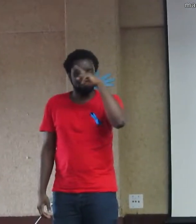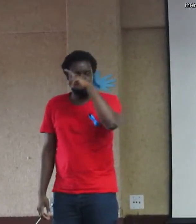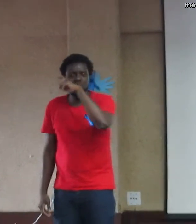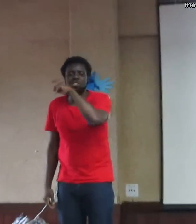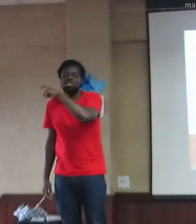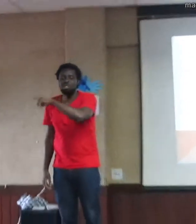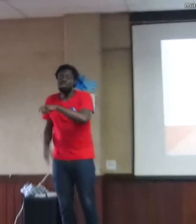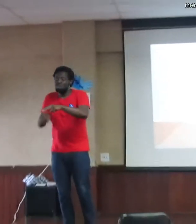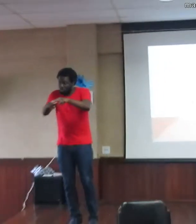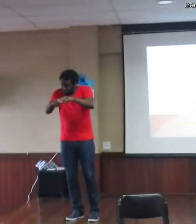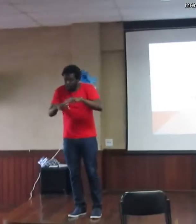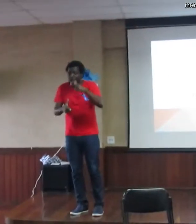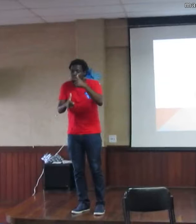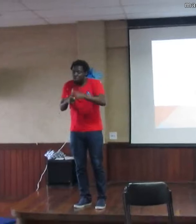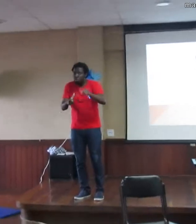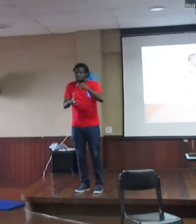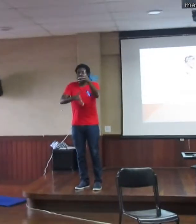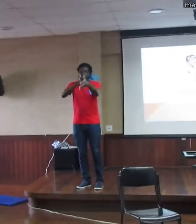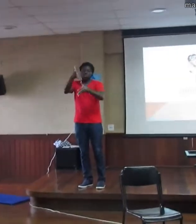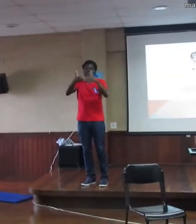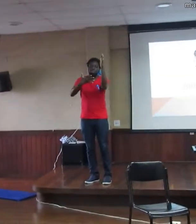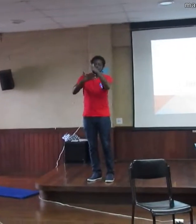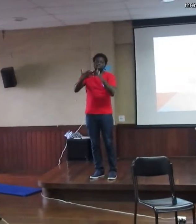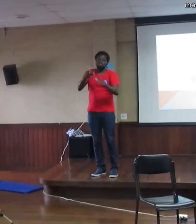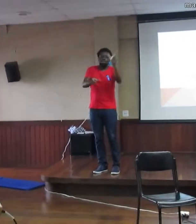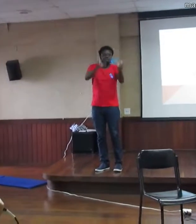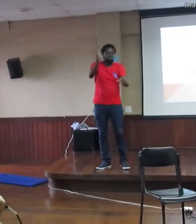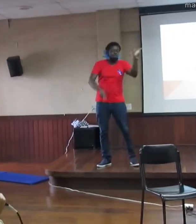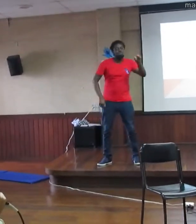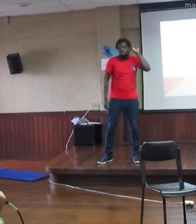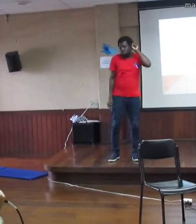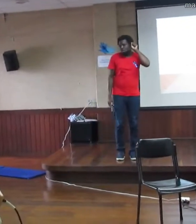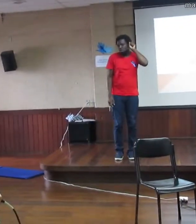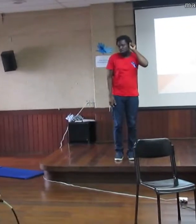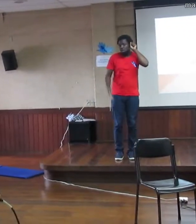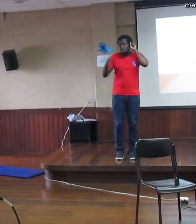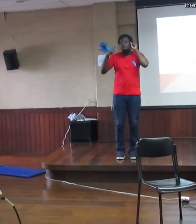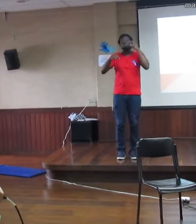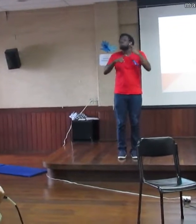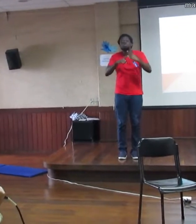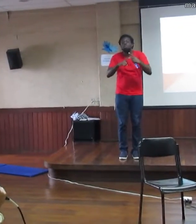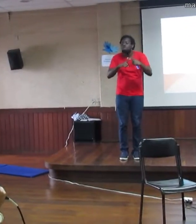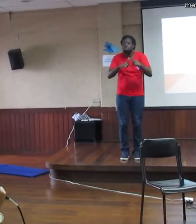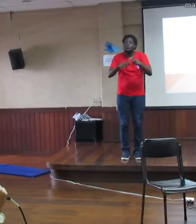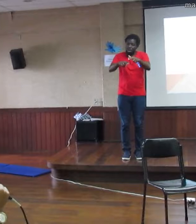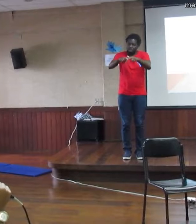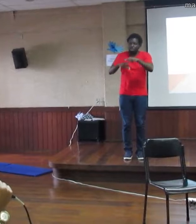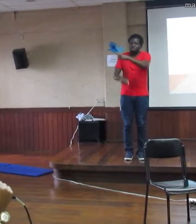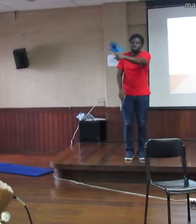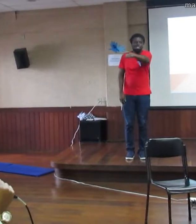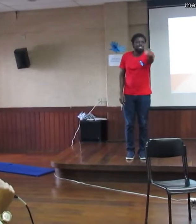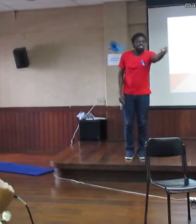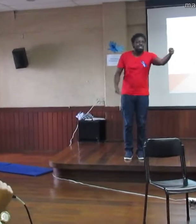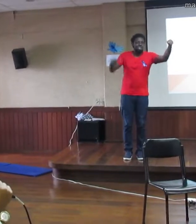várias outras perdas que o surdo teve em questões de saúde. E a Libras, a língua de sinais, ela precisa permear em